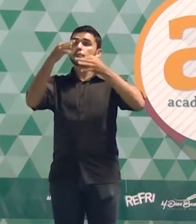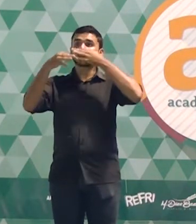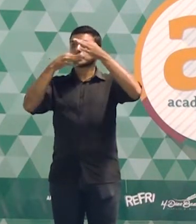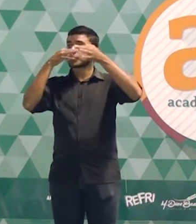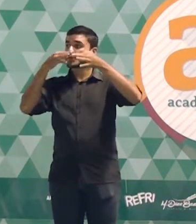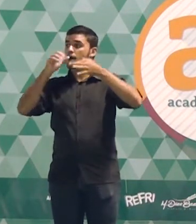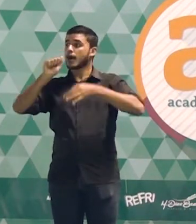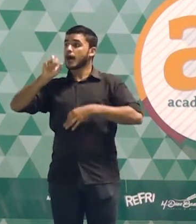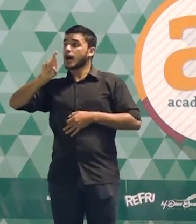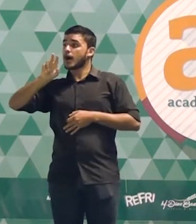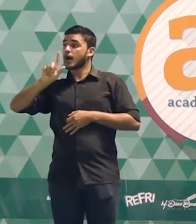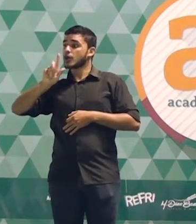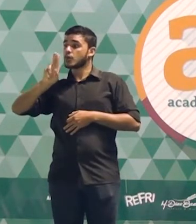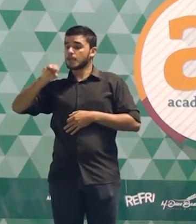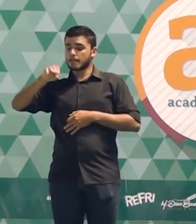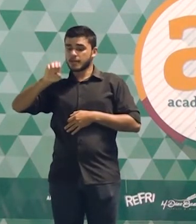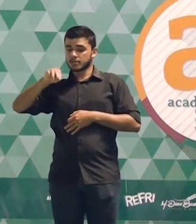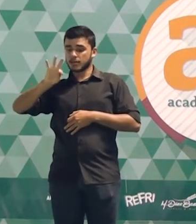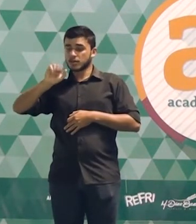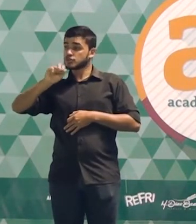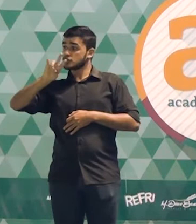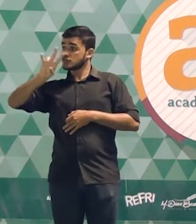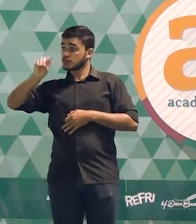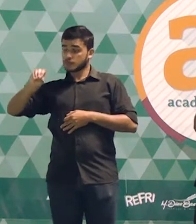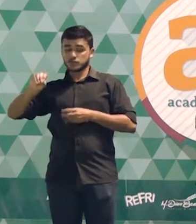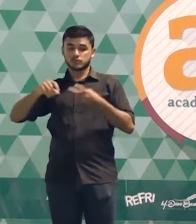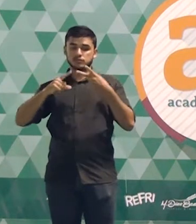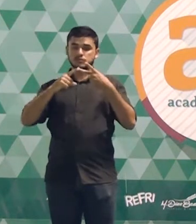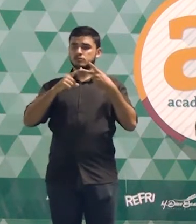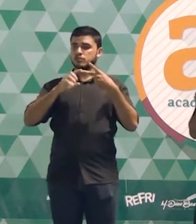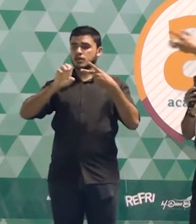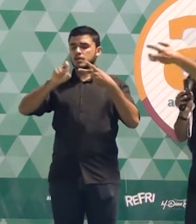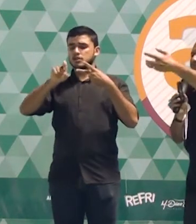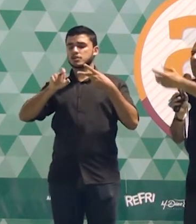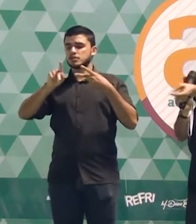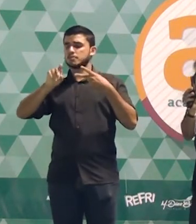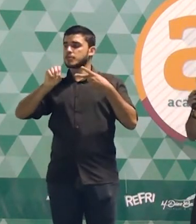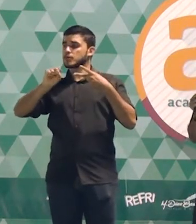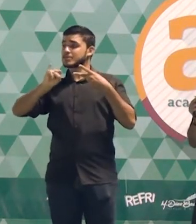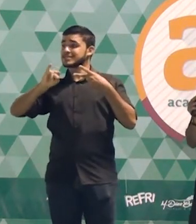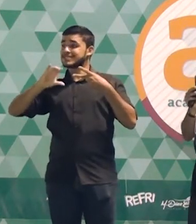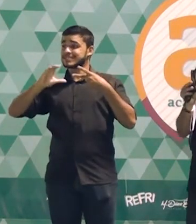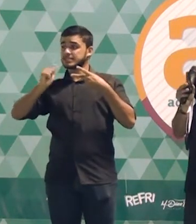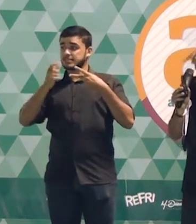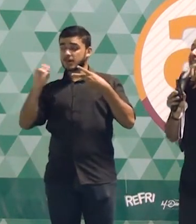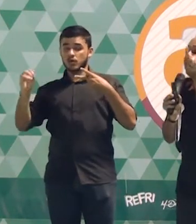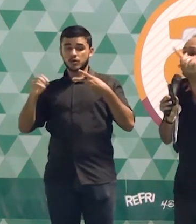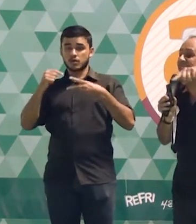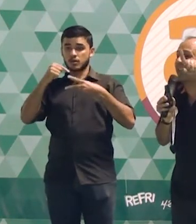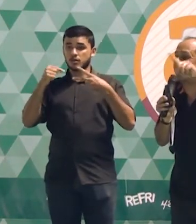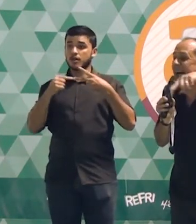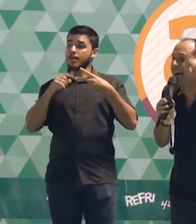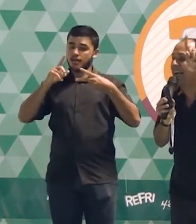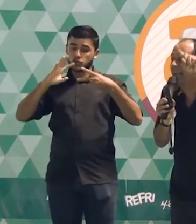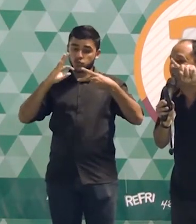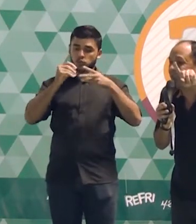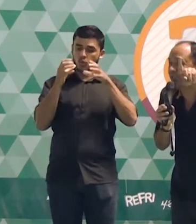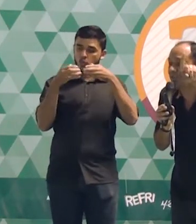expositivo, seja argumentativo, exposição e argumentação são formas